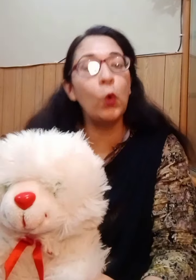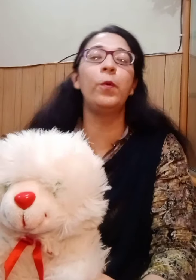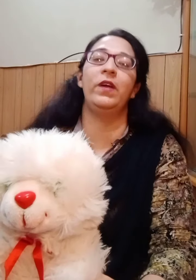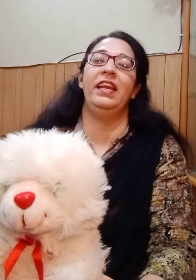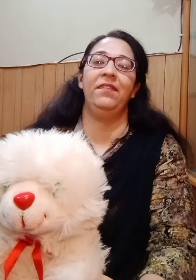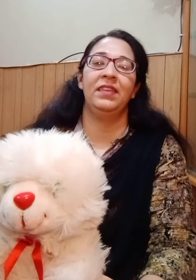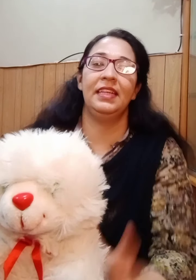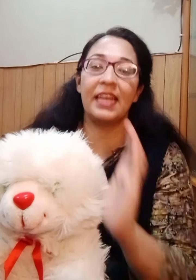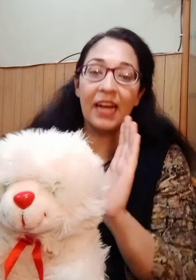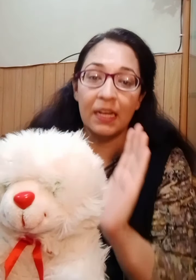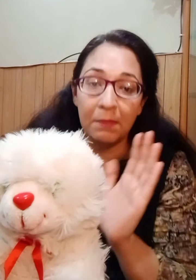इसे